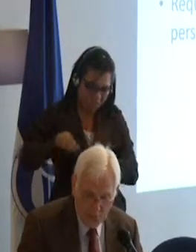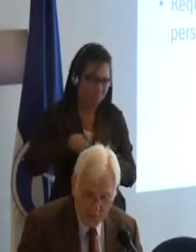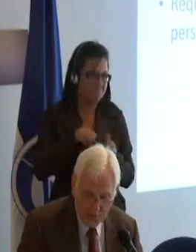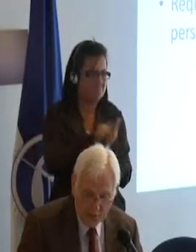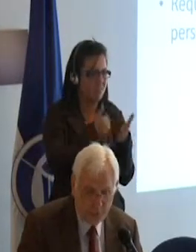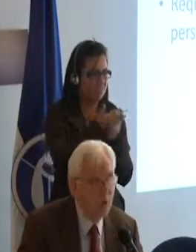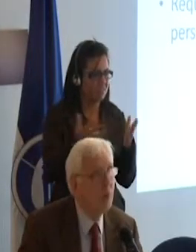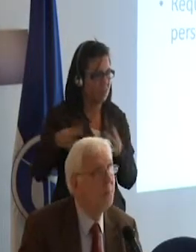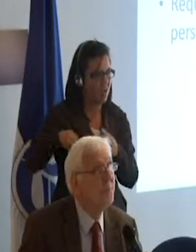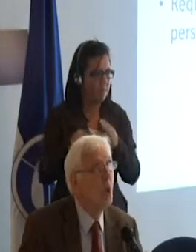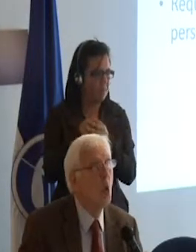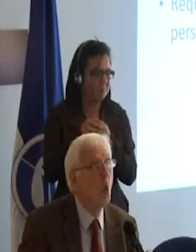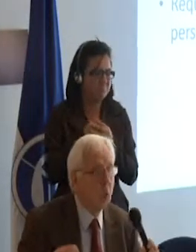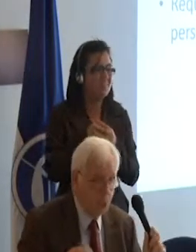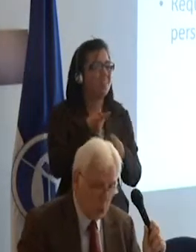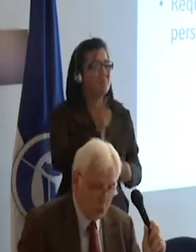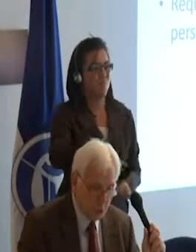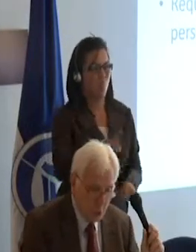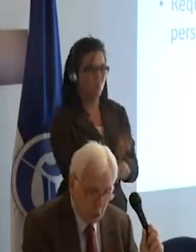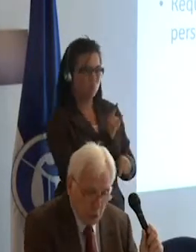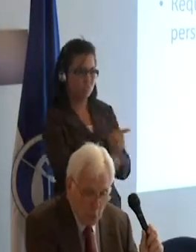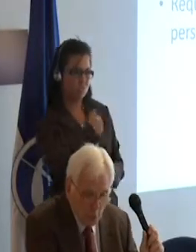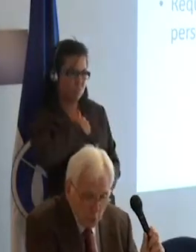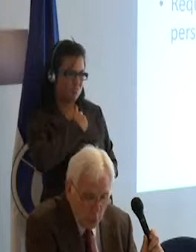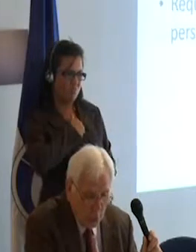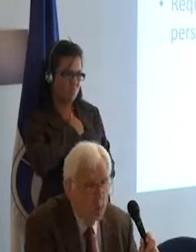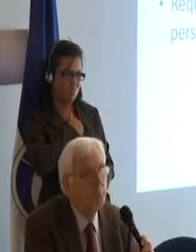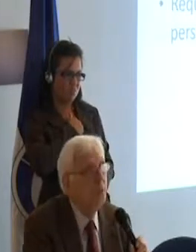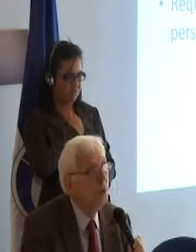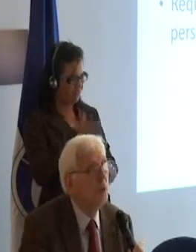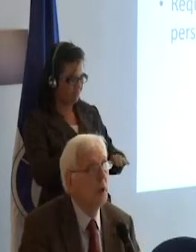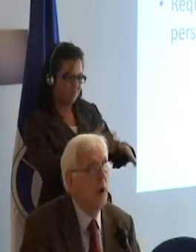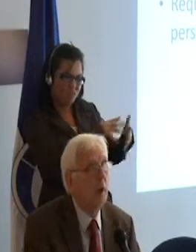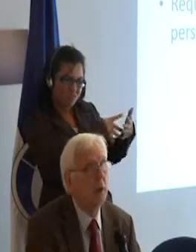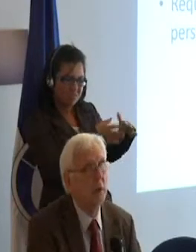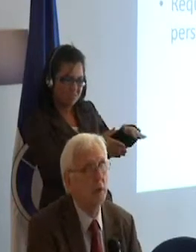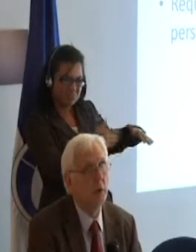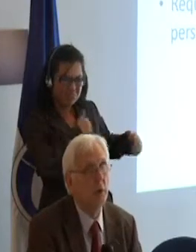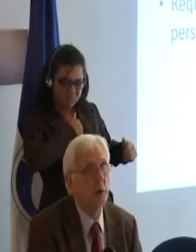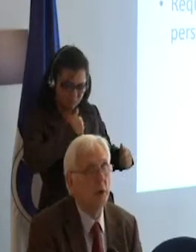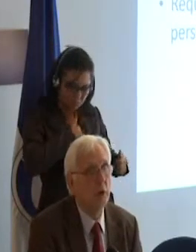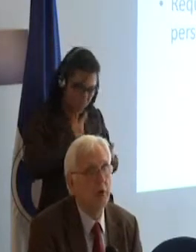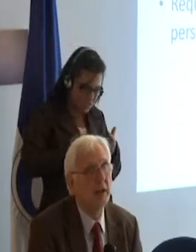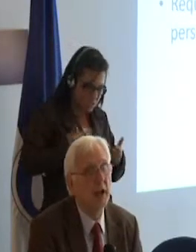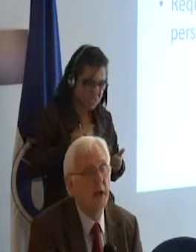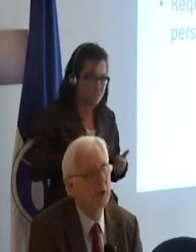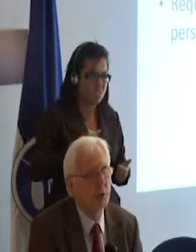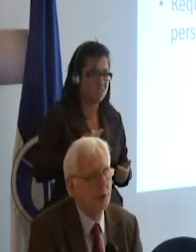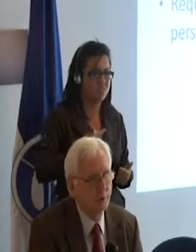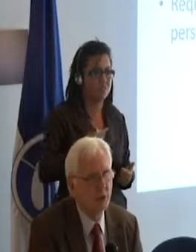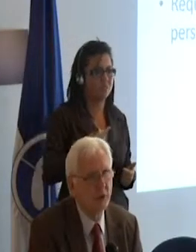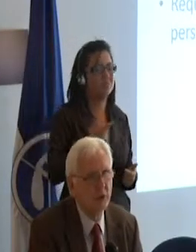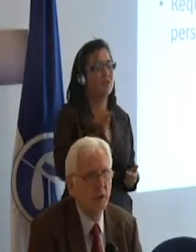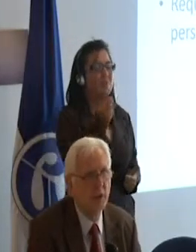también hubo un uso de sí mismo muy intenso. También notamos que